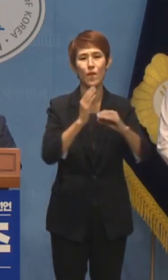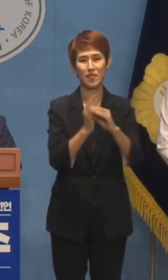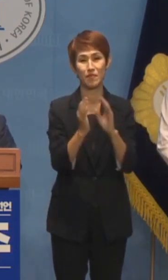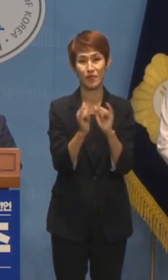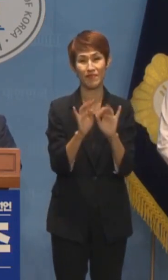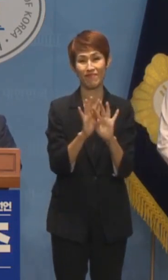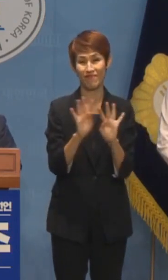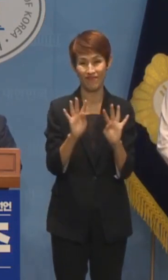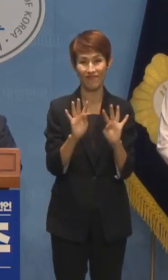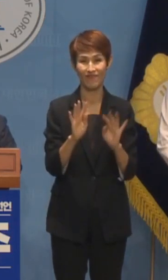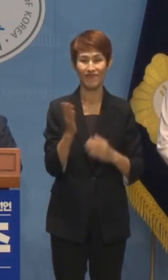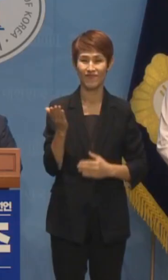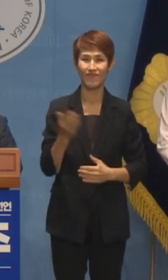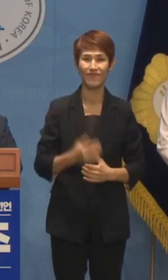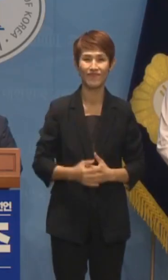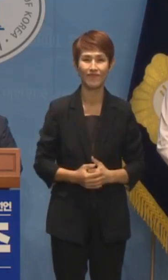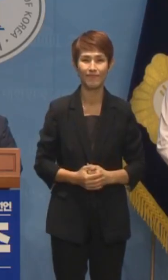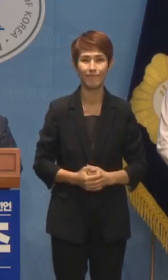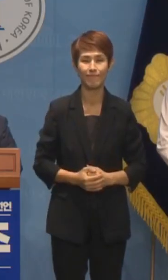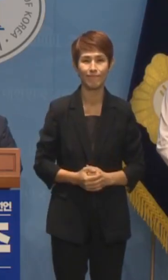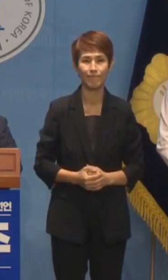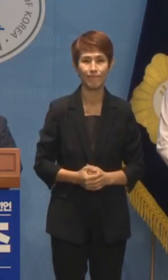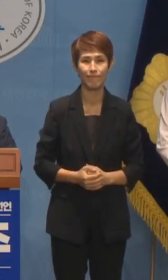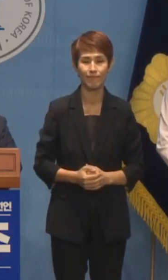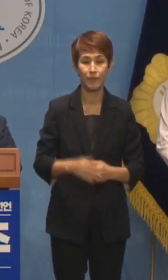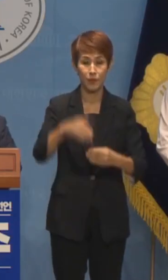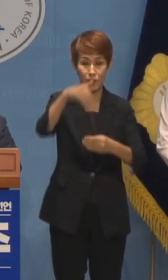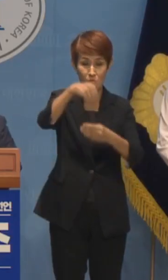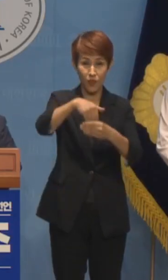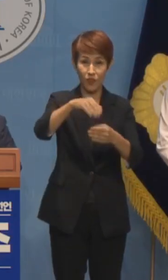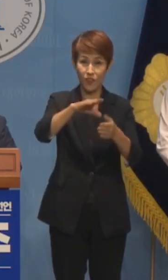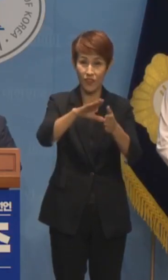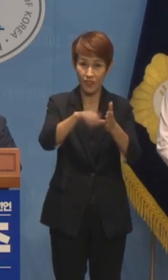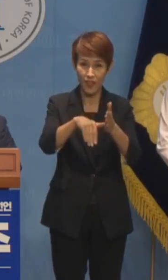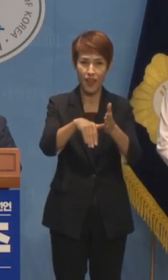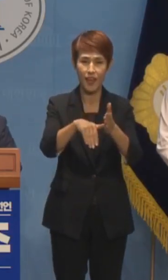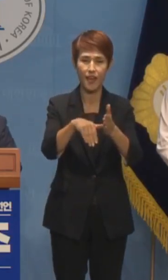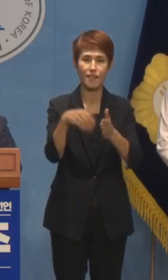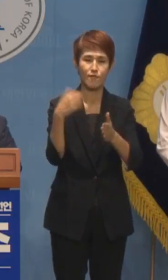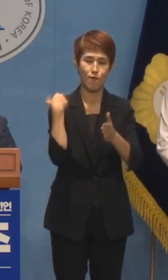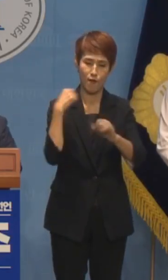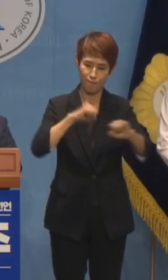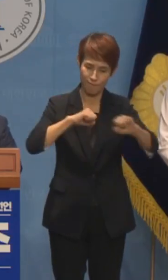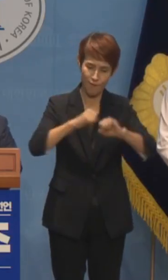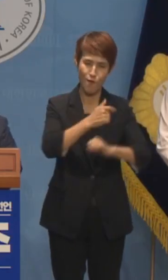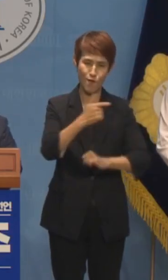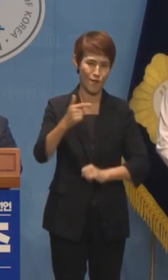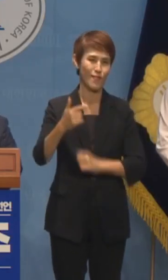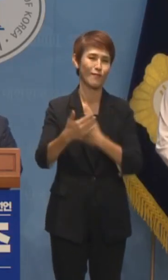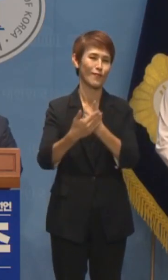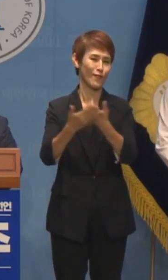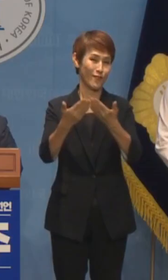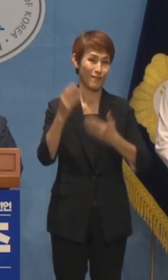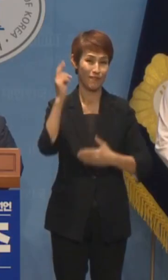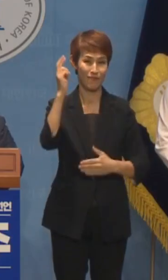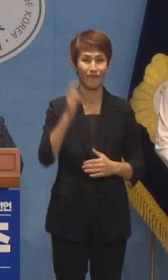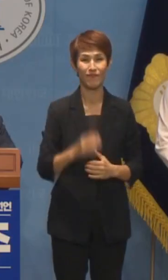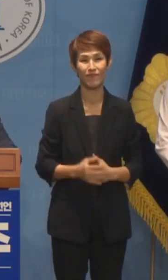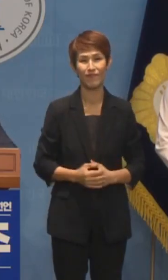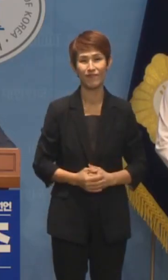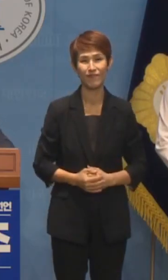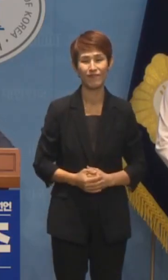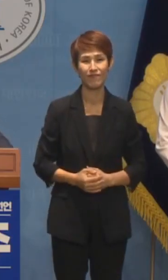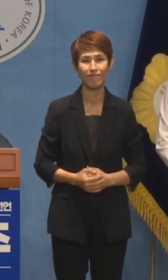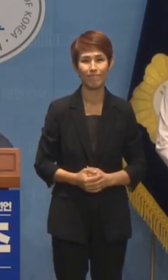활동했던 동지들이고요. 이번 선거에서 큰 역할을 해줄 든든한 지원군입니다. 그러면